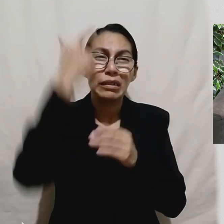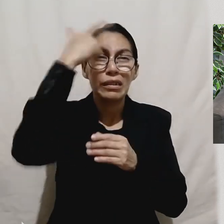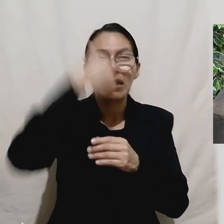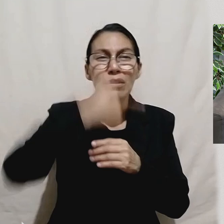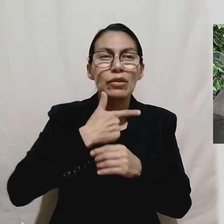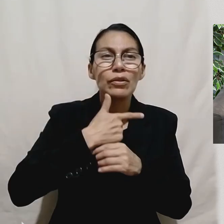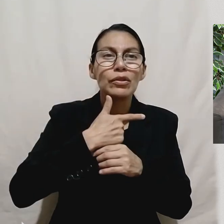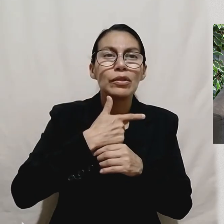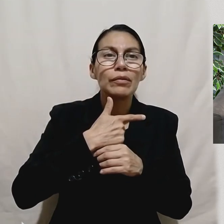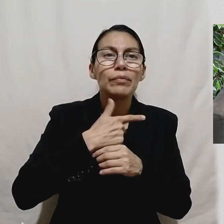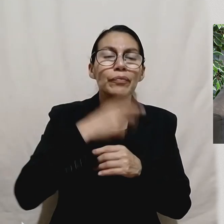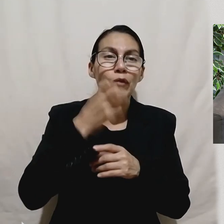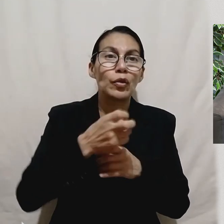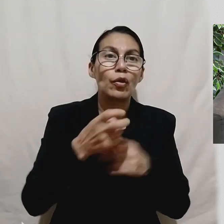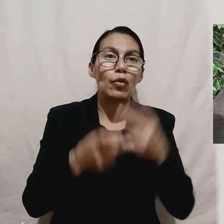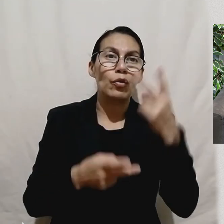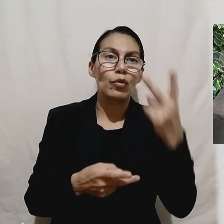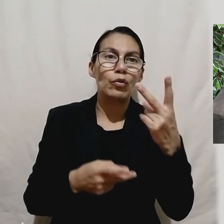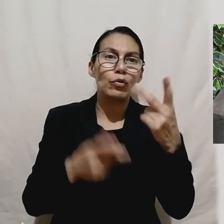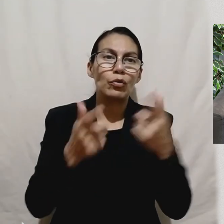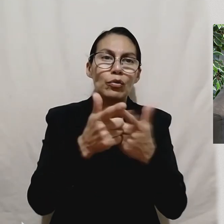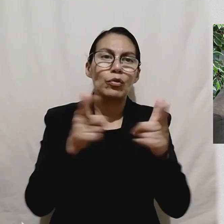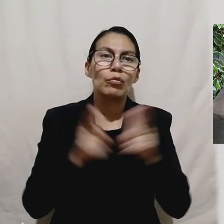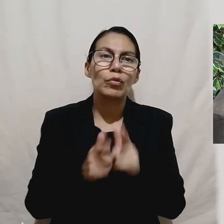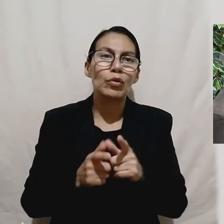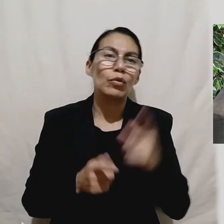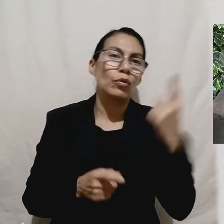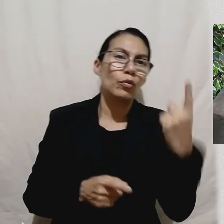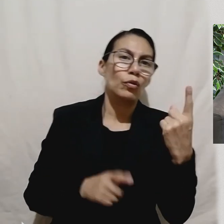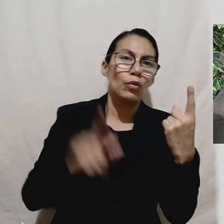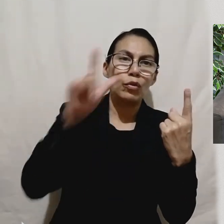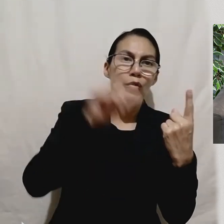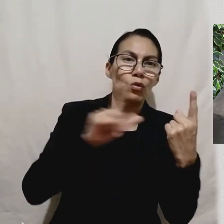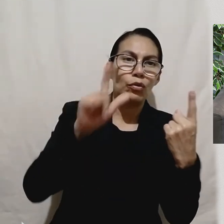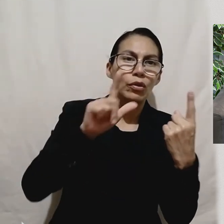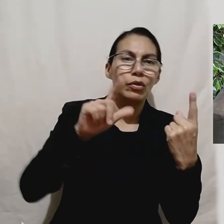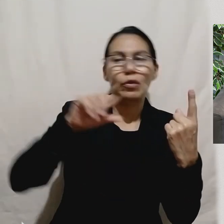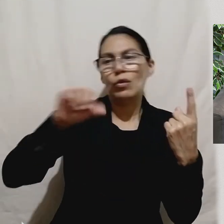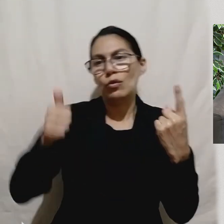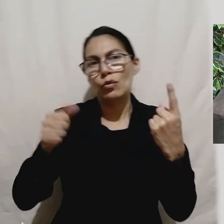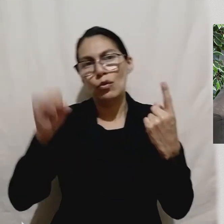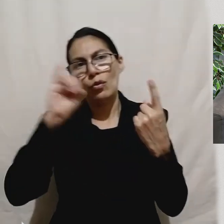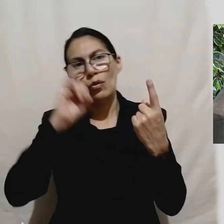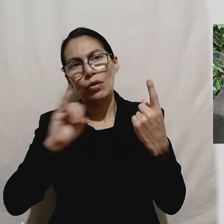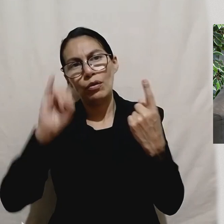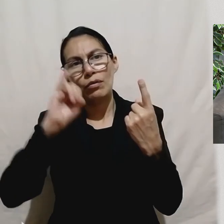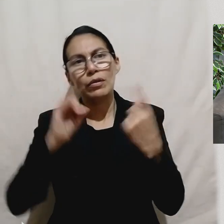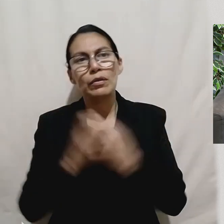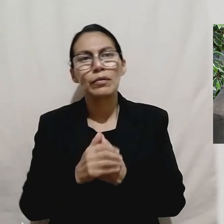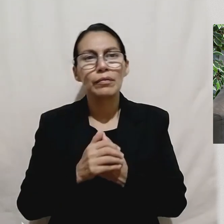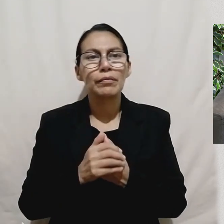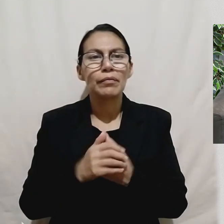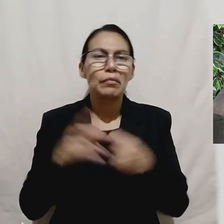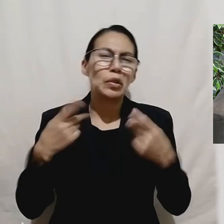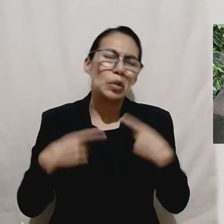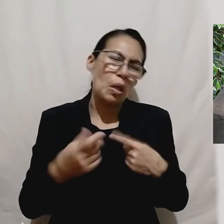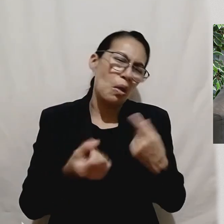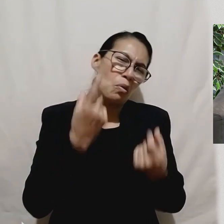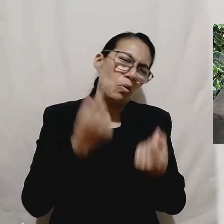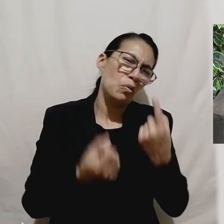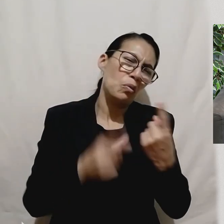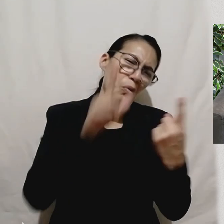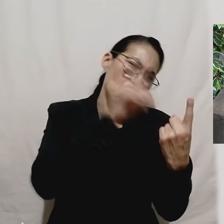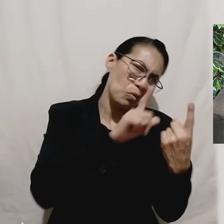reunirnos Ambos días entonces somos dos grupos diferentes son grupos se reúne los lunes otro grupo se reúne los jueves hay gente que sí asiste Ambos días